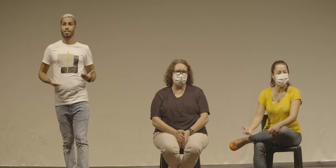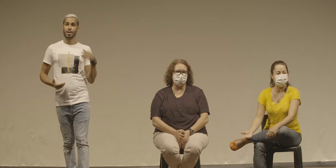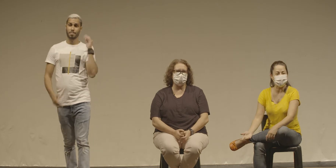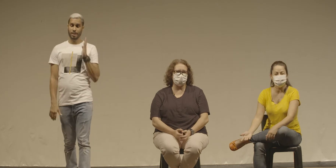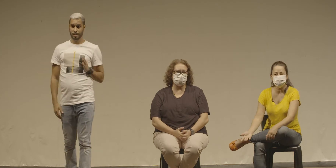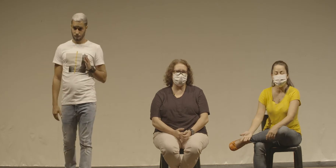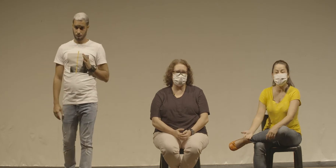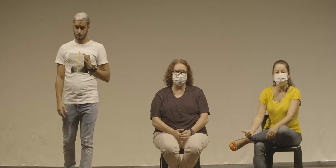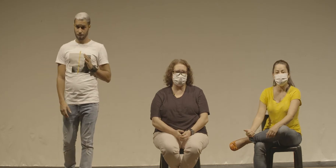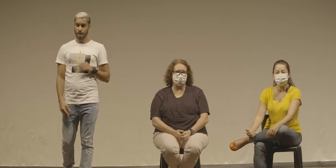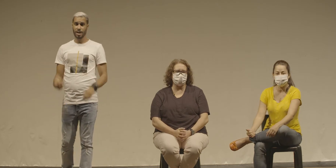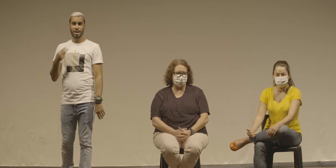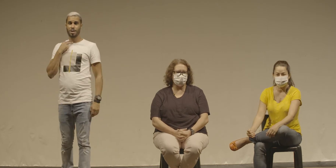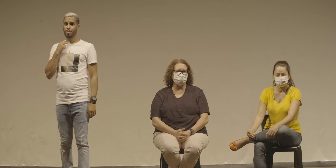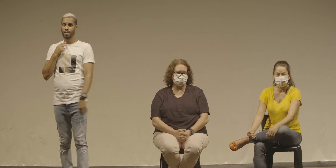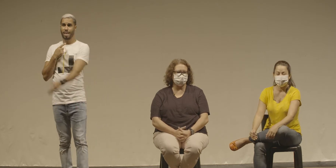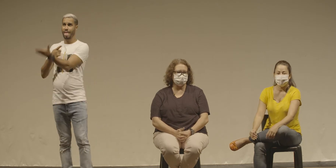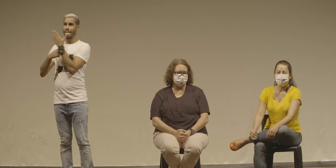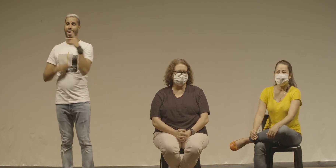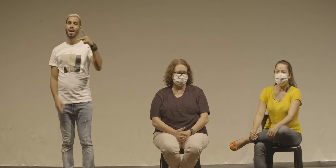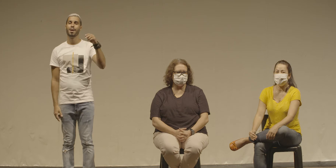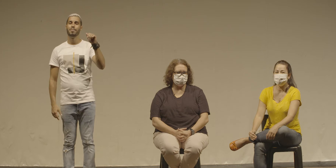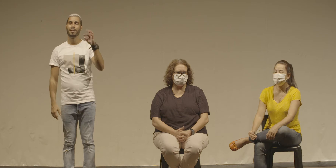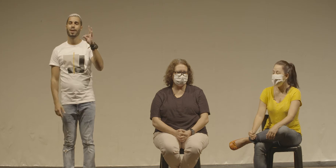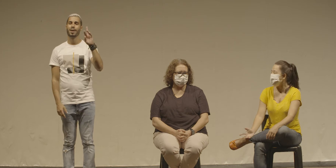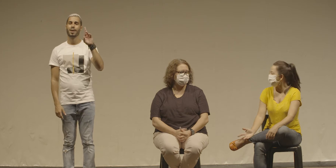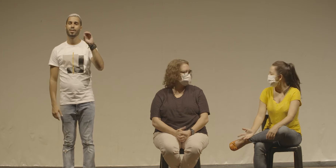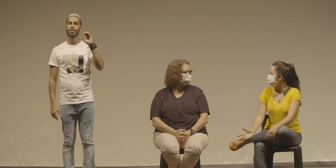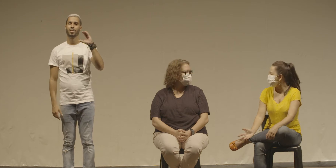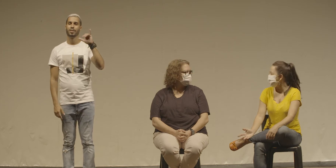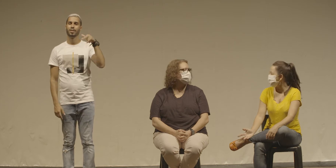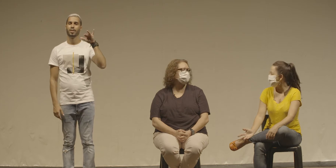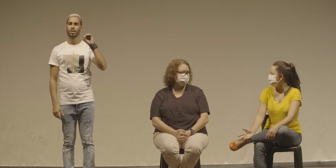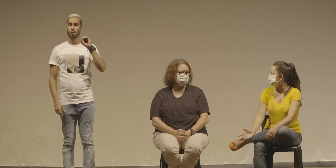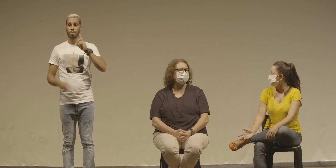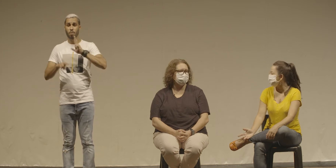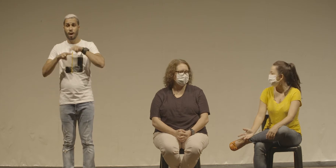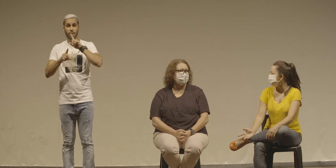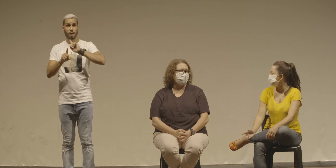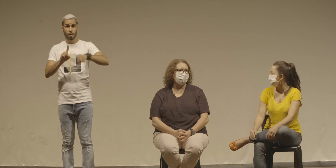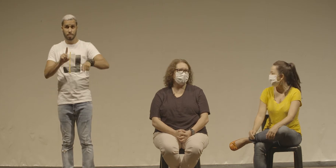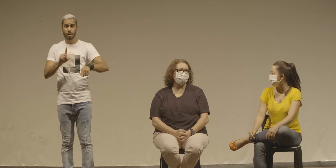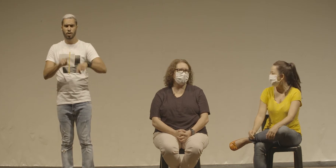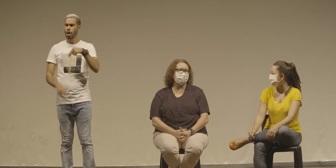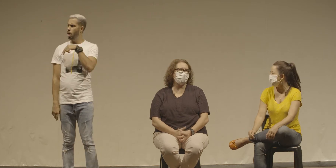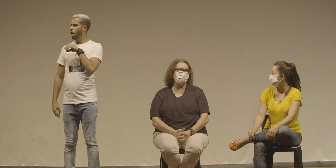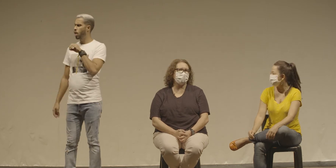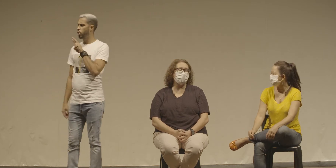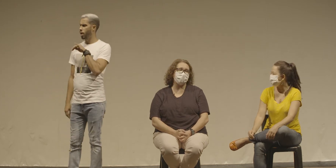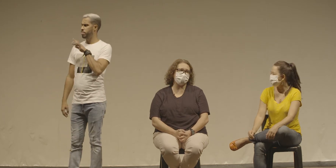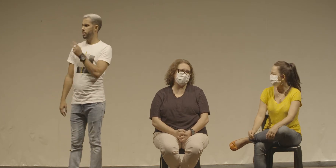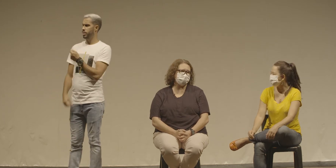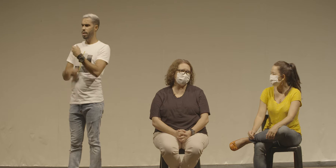podiam receber patrocínio, porque era proibido. A Norminha até conta isso pra gente, né, dos atletas.